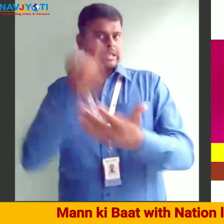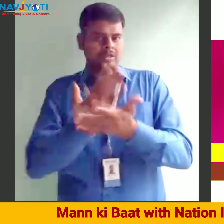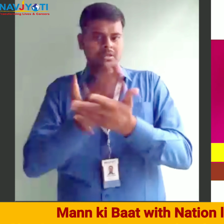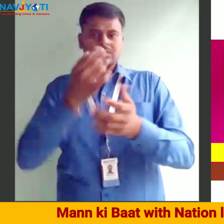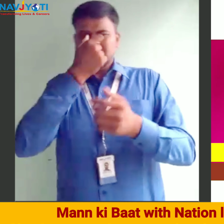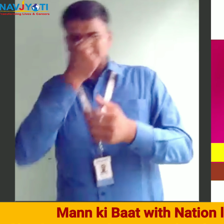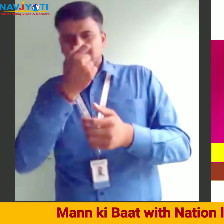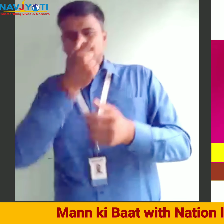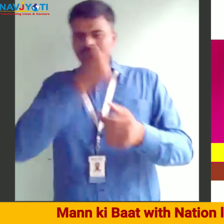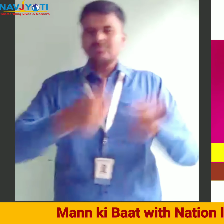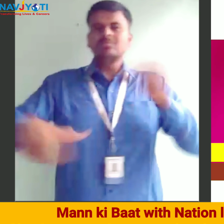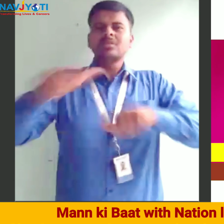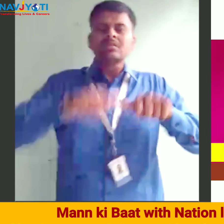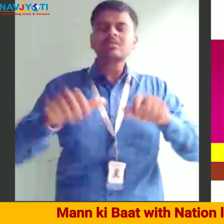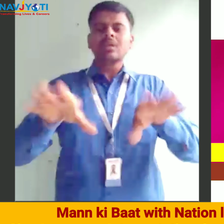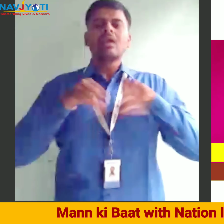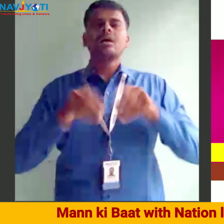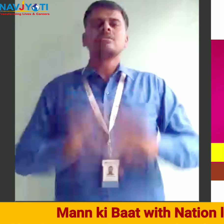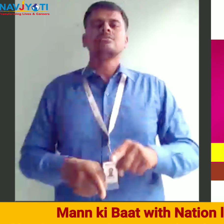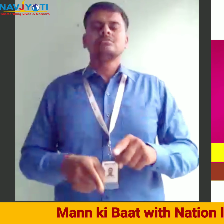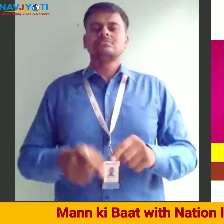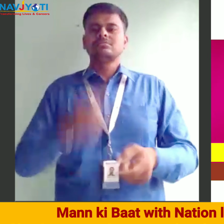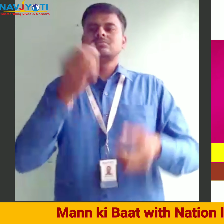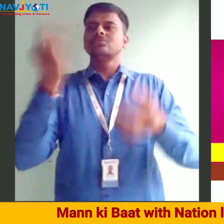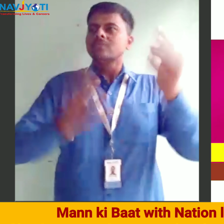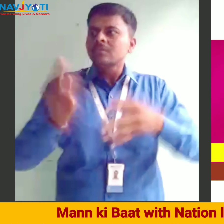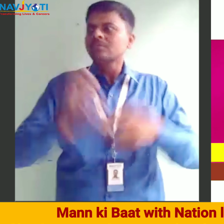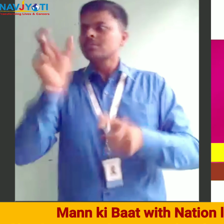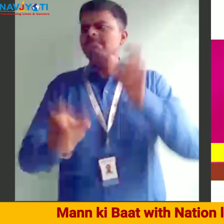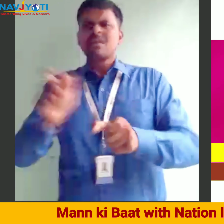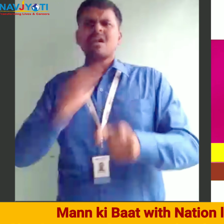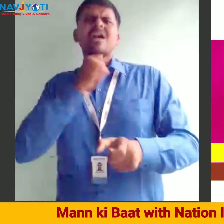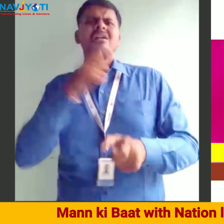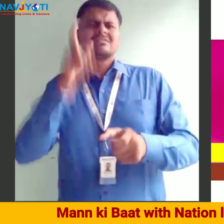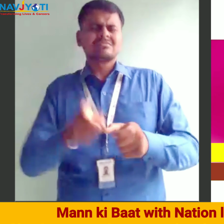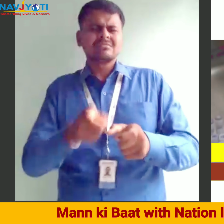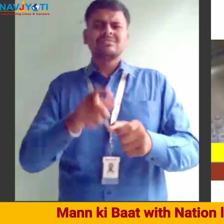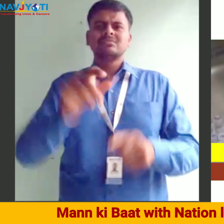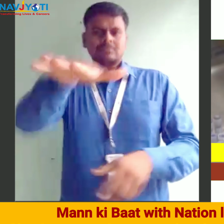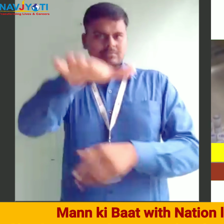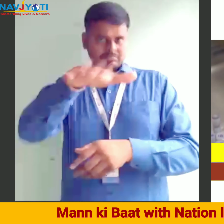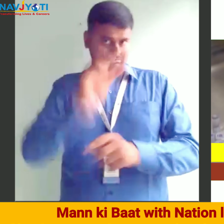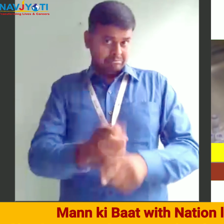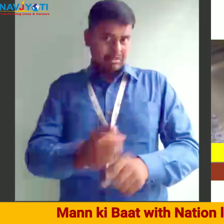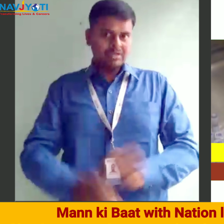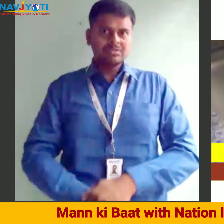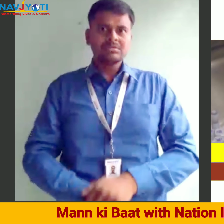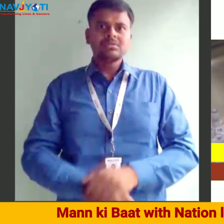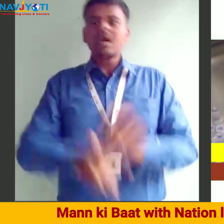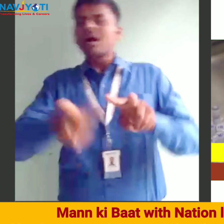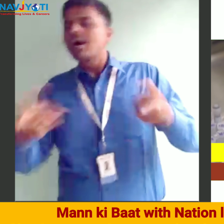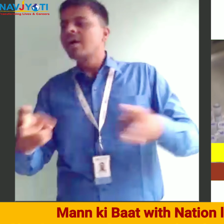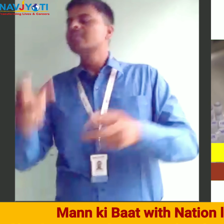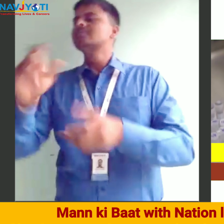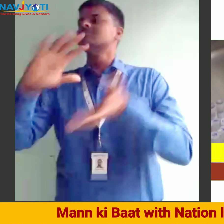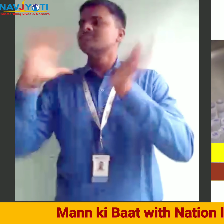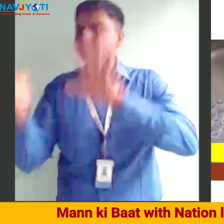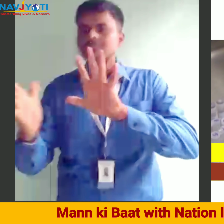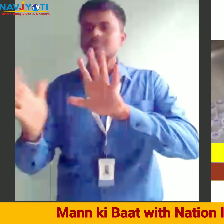अवश्य स्वीकार करेगा। हाँ, इसके लिए युवा पीढ़ी को संकल्प लेना होगा